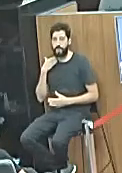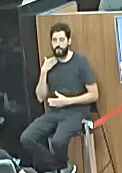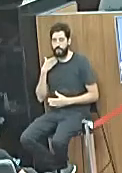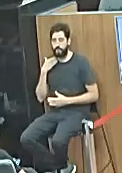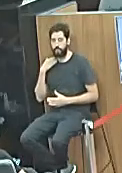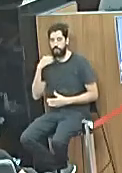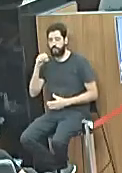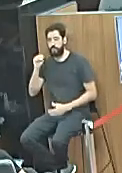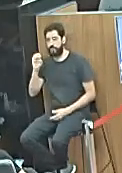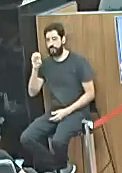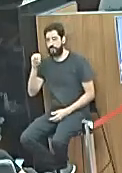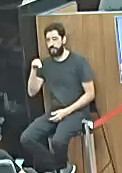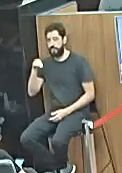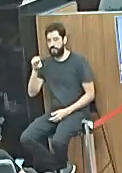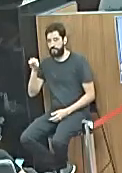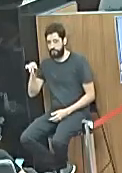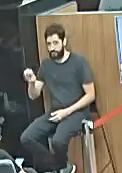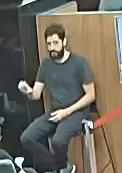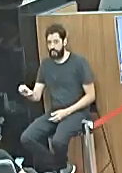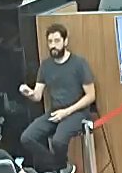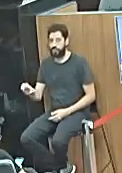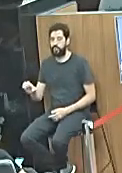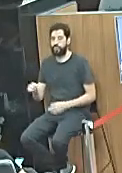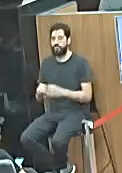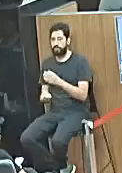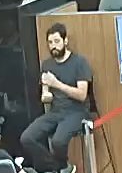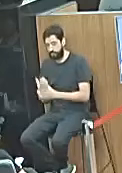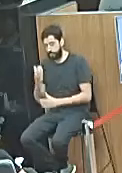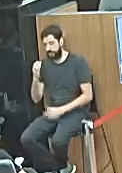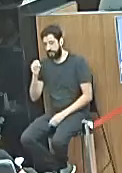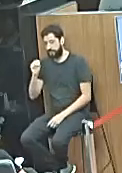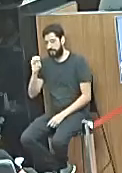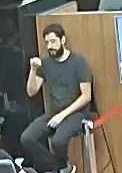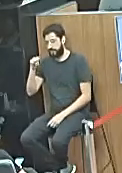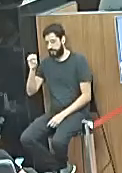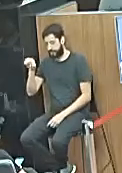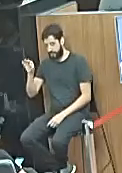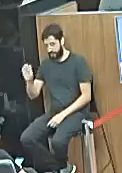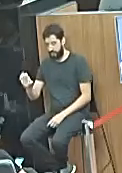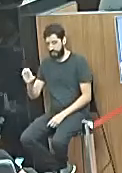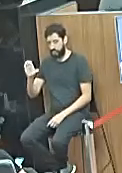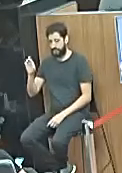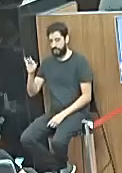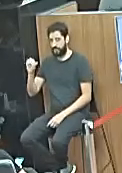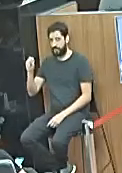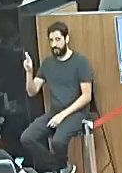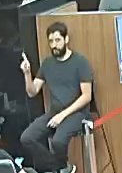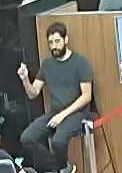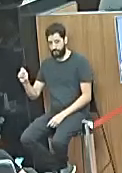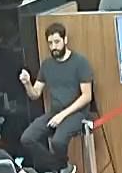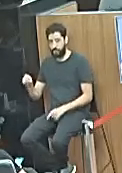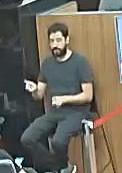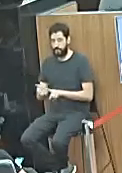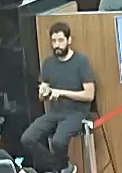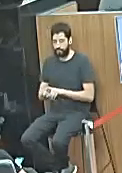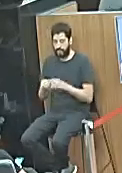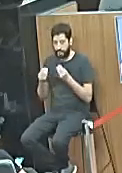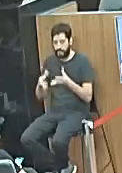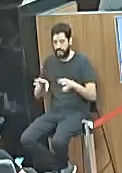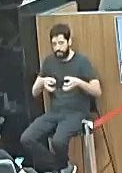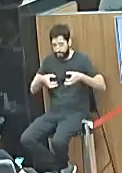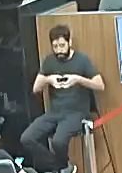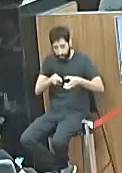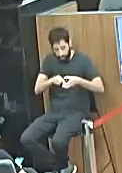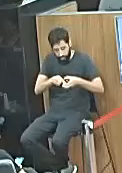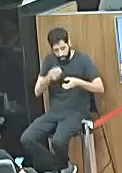produção ea distribuição de sementes crioulas bem como a distribuição de kits de irrigação para campo de produção